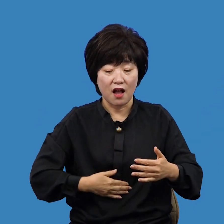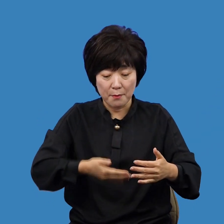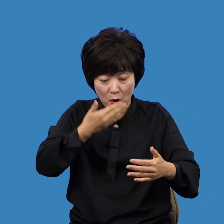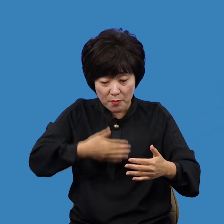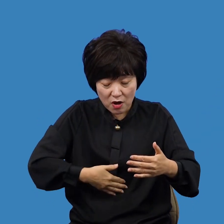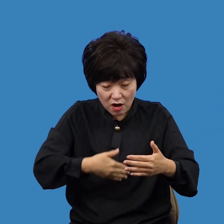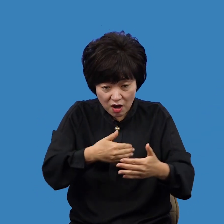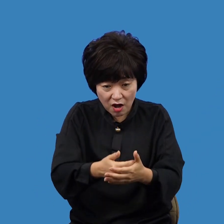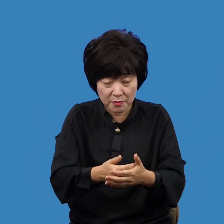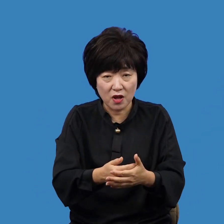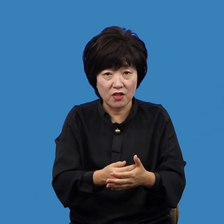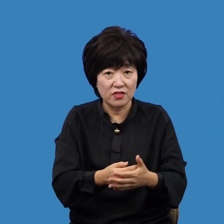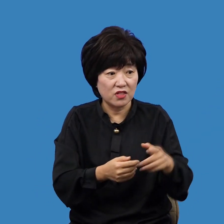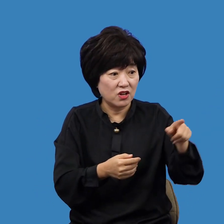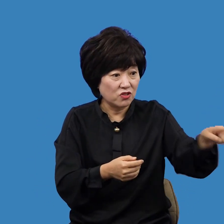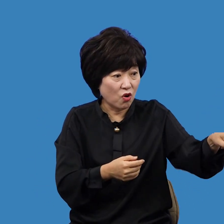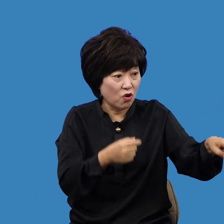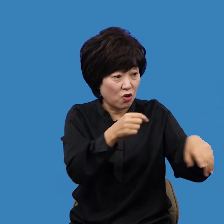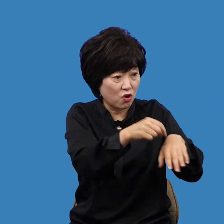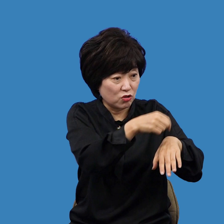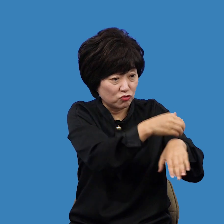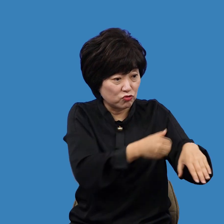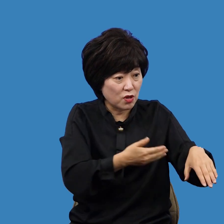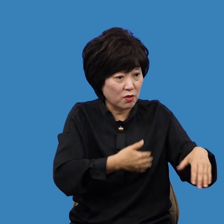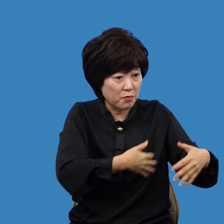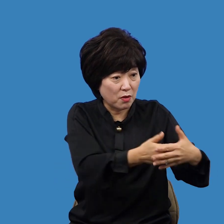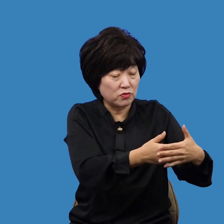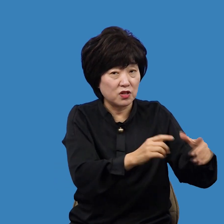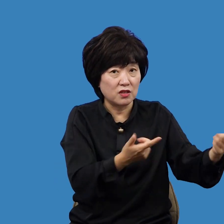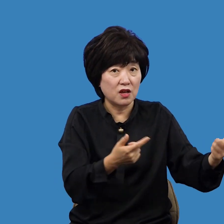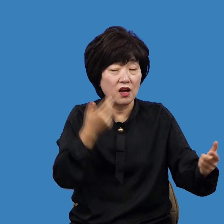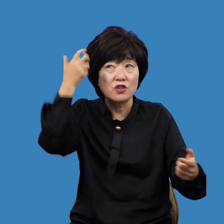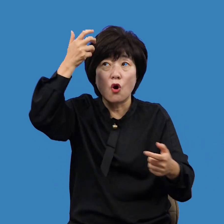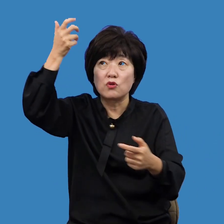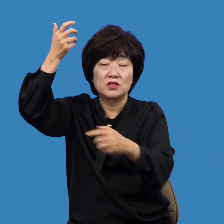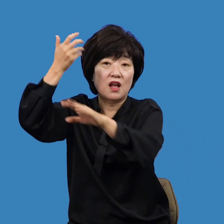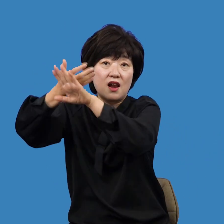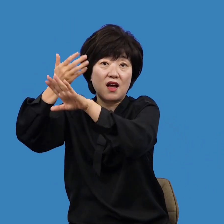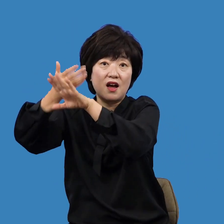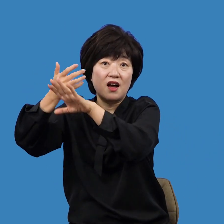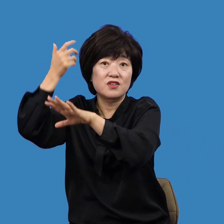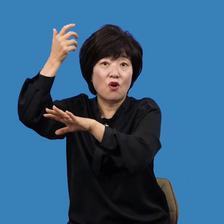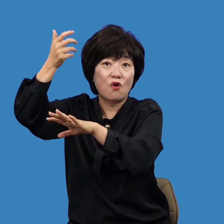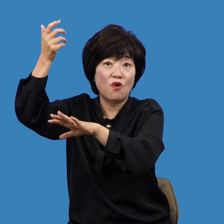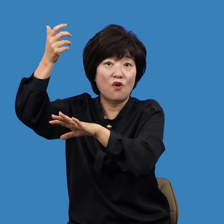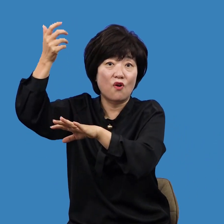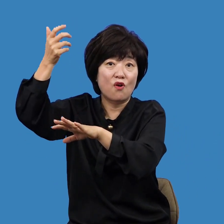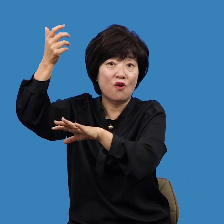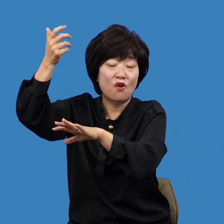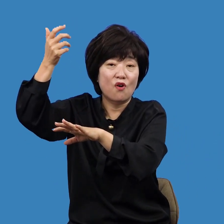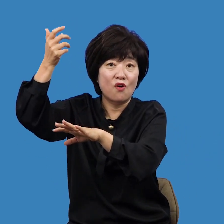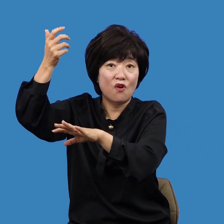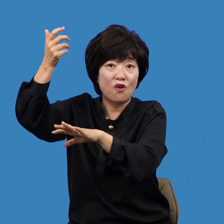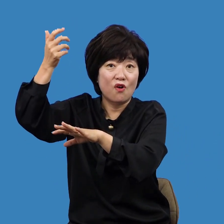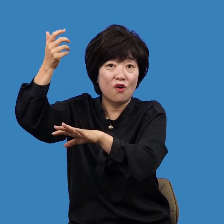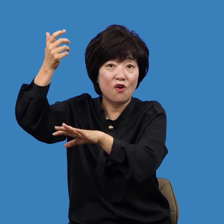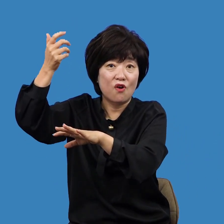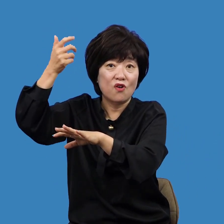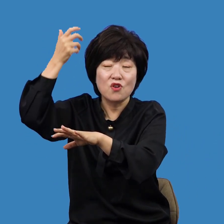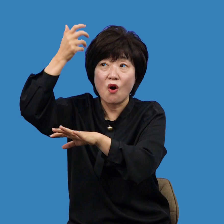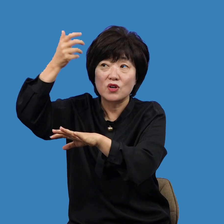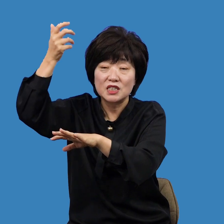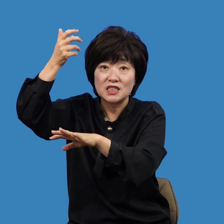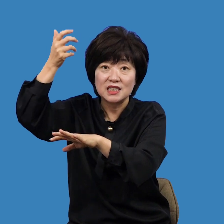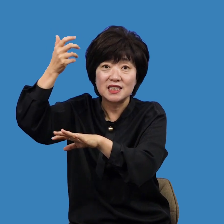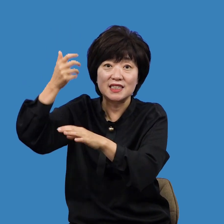내 육이 배부르지 네 육이 배부른 게 아니라는 거예요. 그런데 여러분, 영은 전혀 다릅니다. 영은 전혀 달라요. 응? 영은